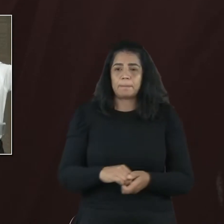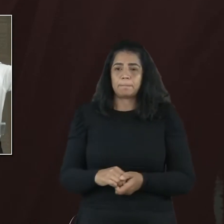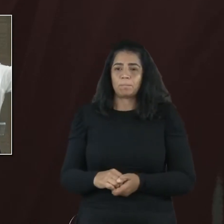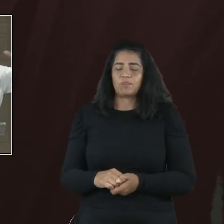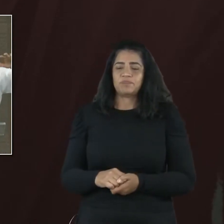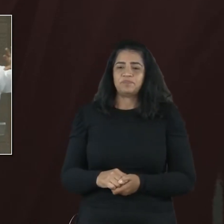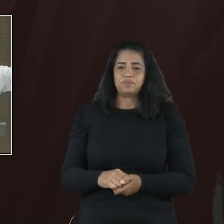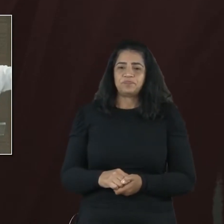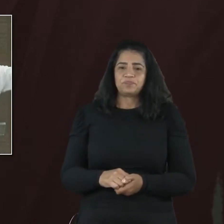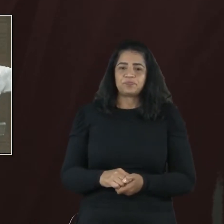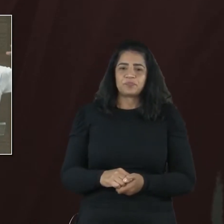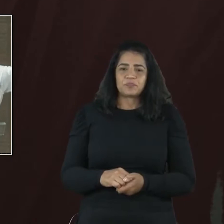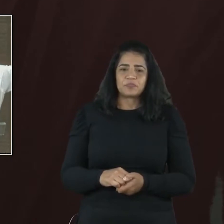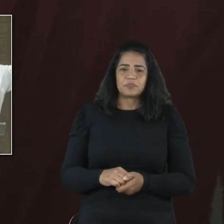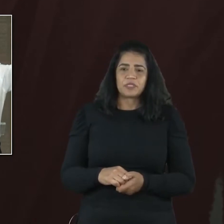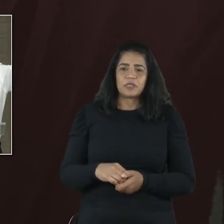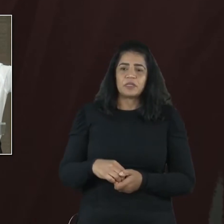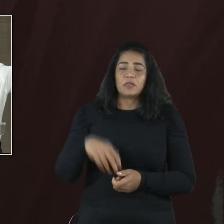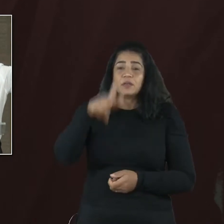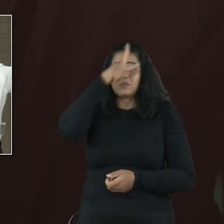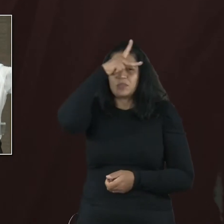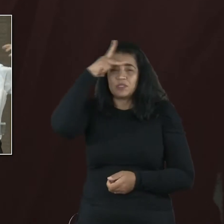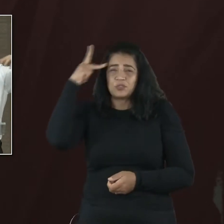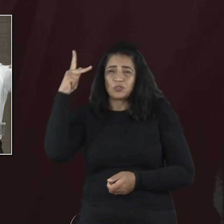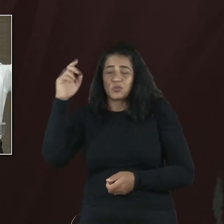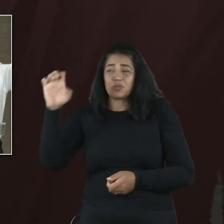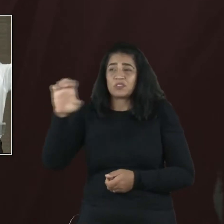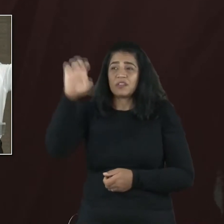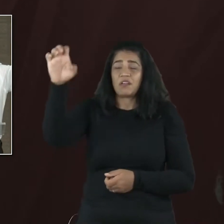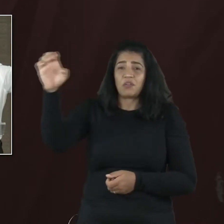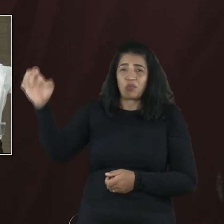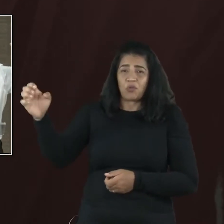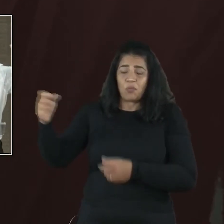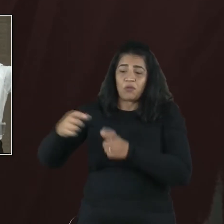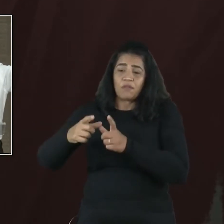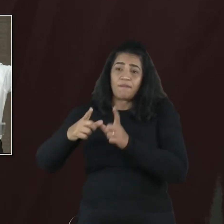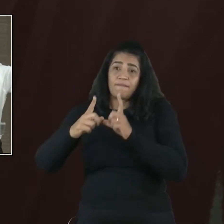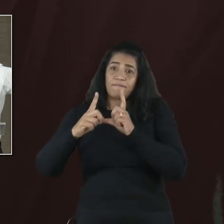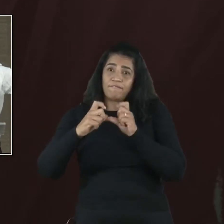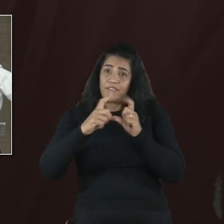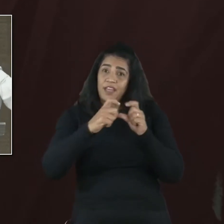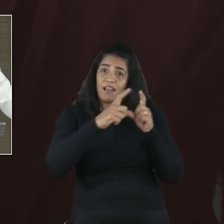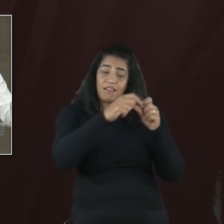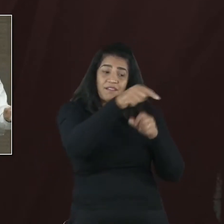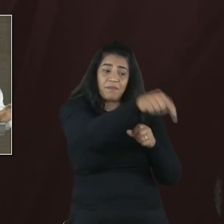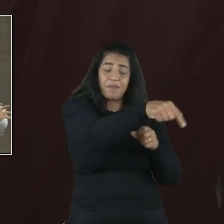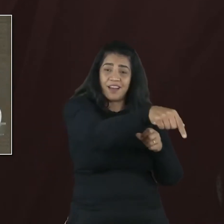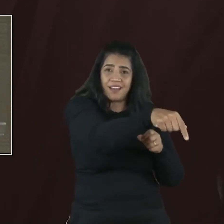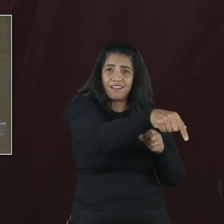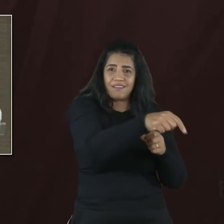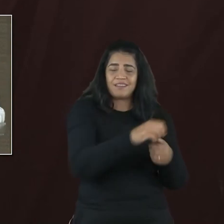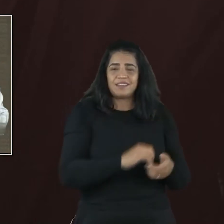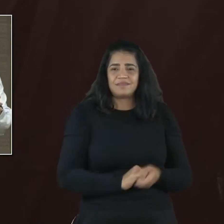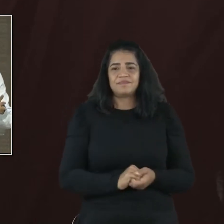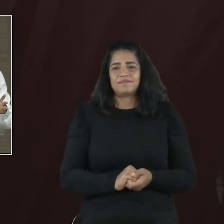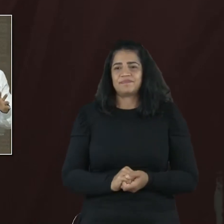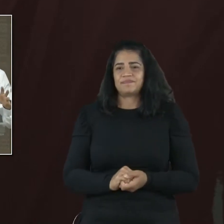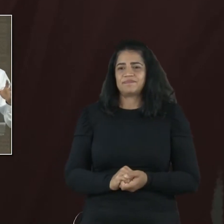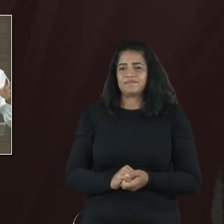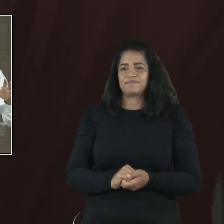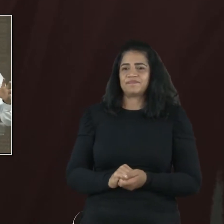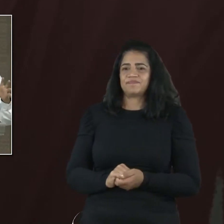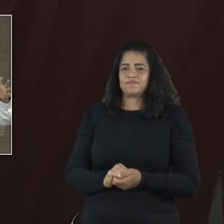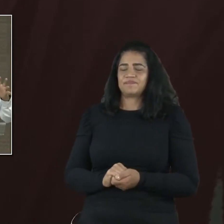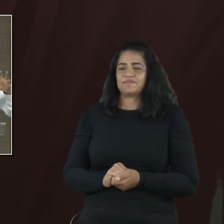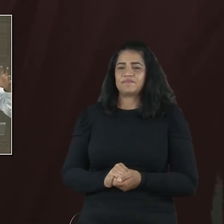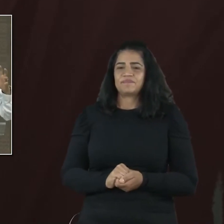Receberia também as pessoas, né, da Europa, da Itália, etc. Então,